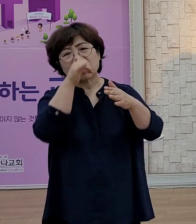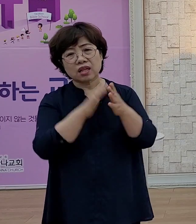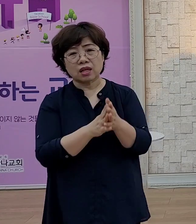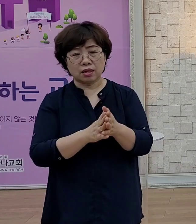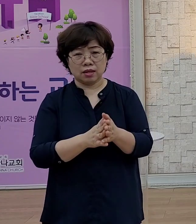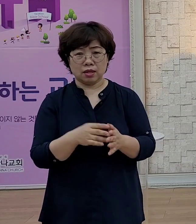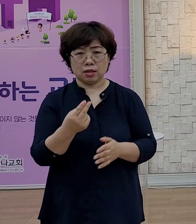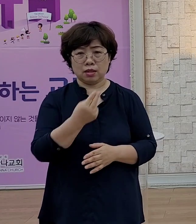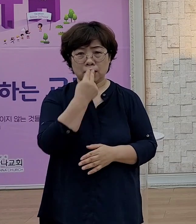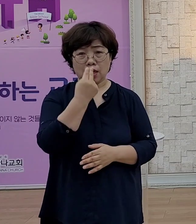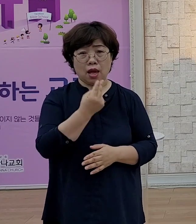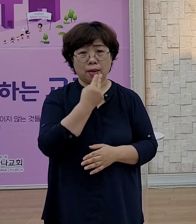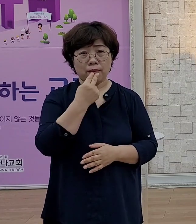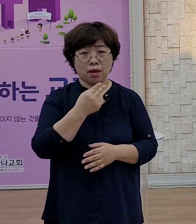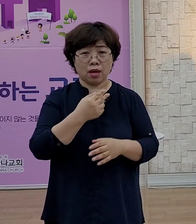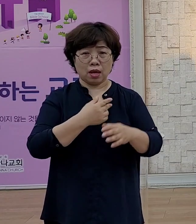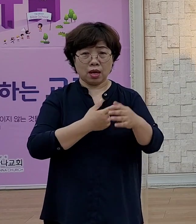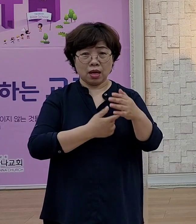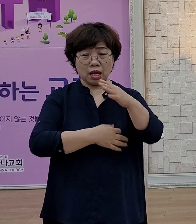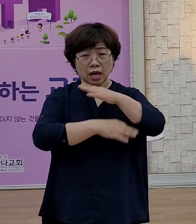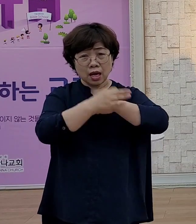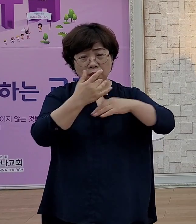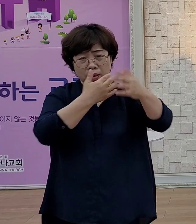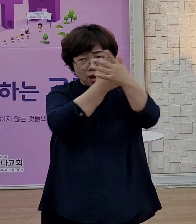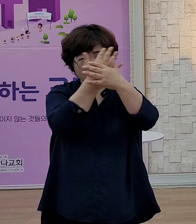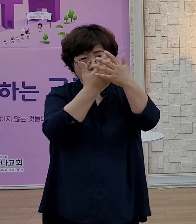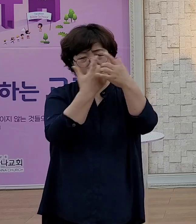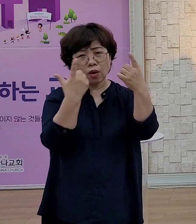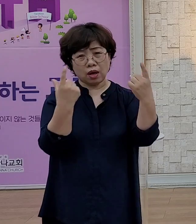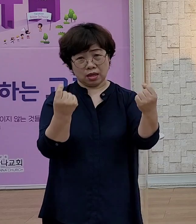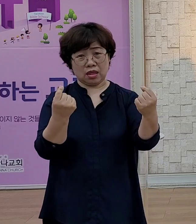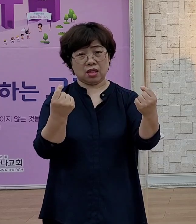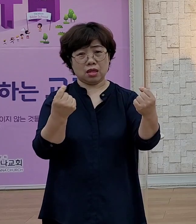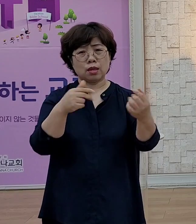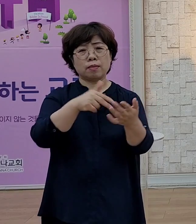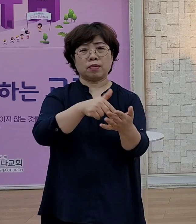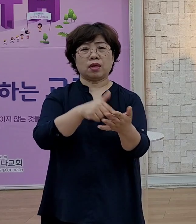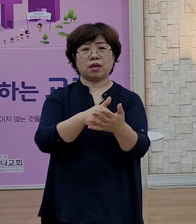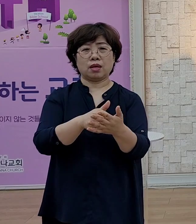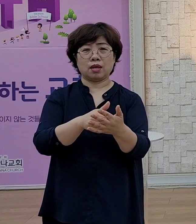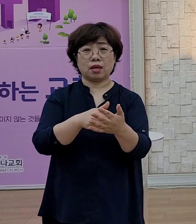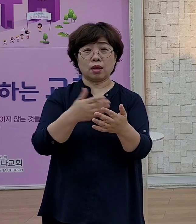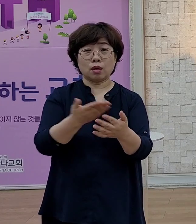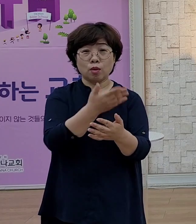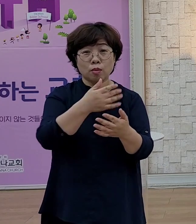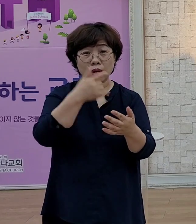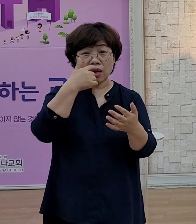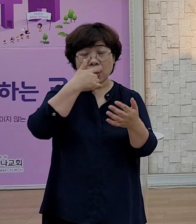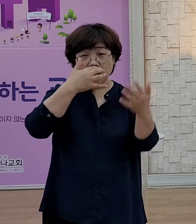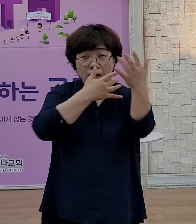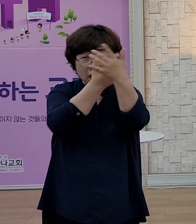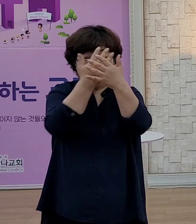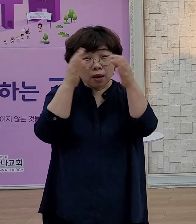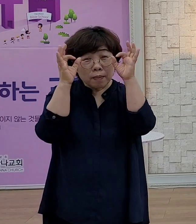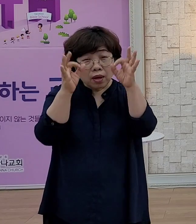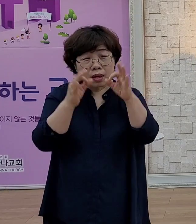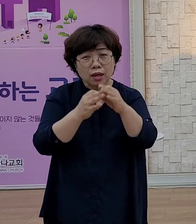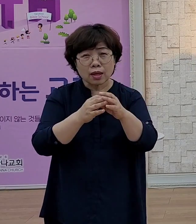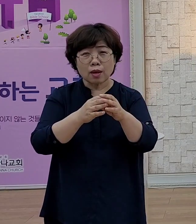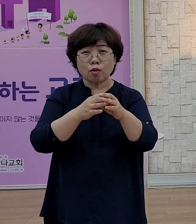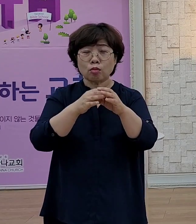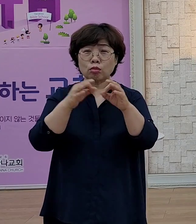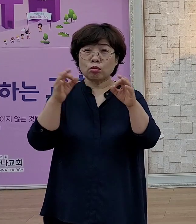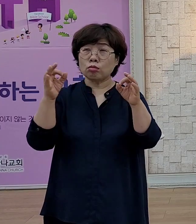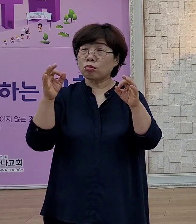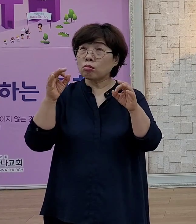우리 생명이 아침 안개 같다 그래요. 여러분 안개 보셨죠? 잠시 보이는데 해가 쫙